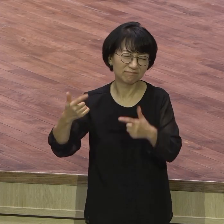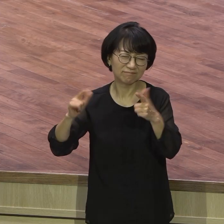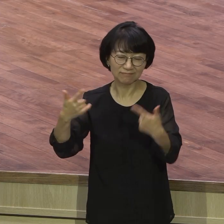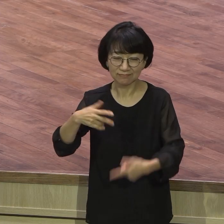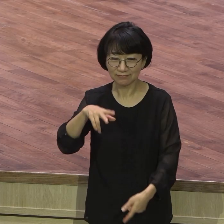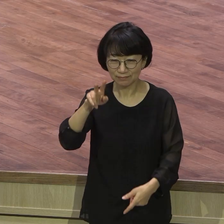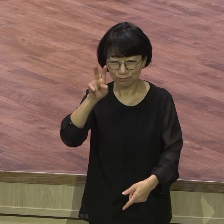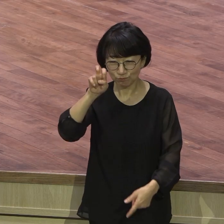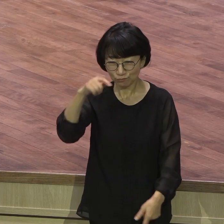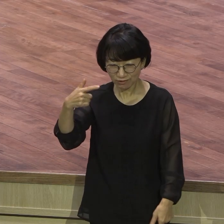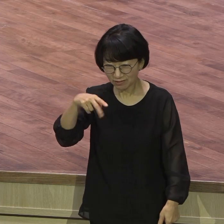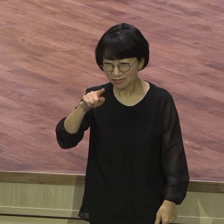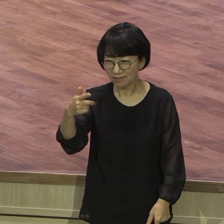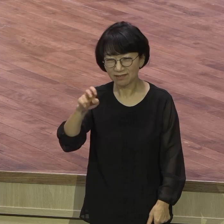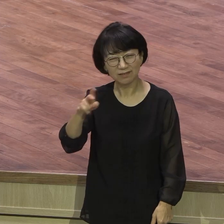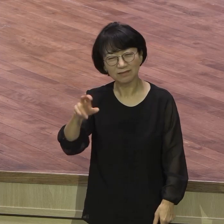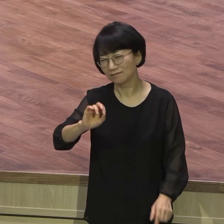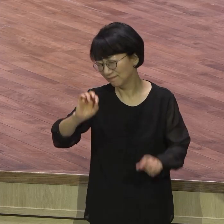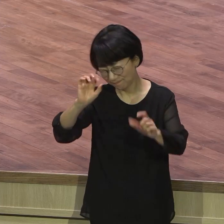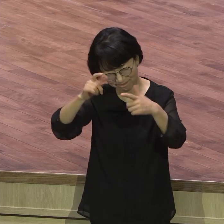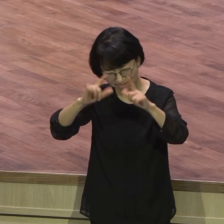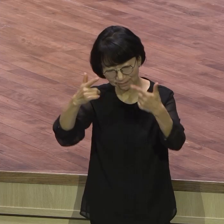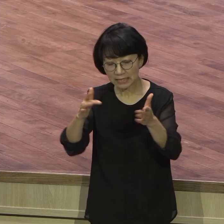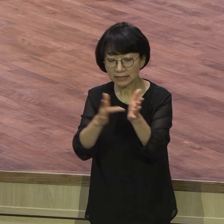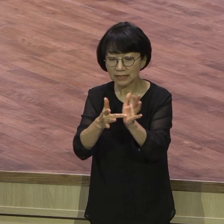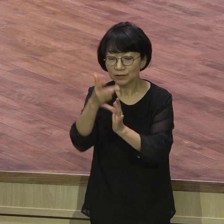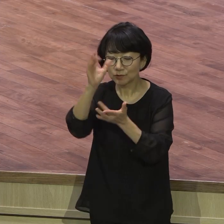피만 다른 거 말하면 안 돼요.